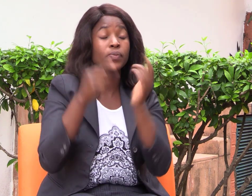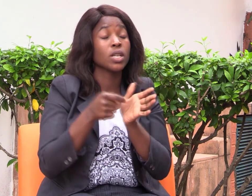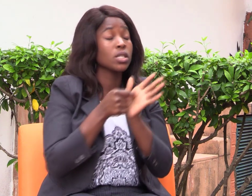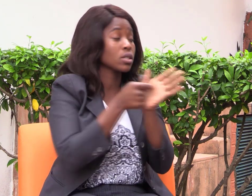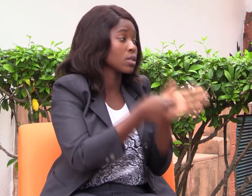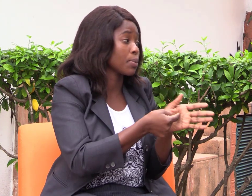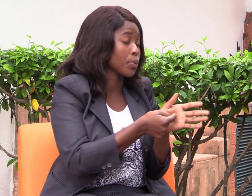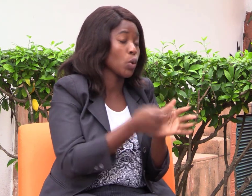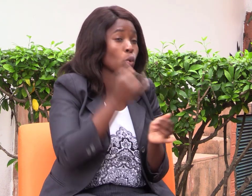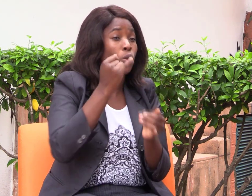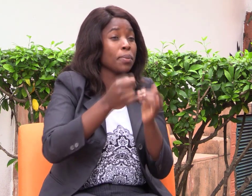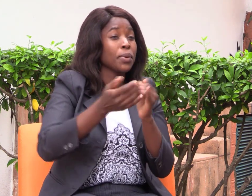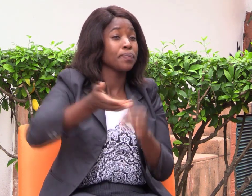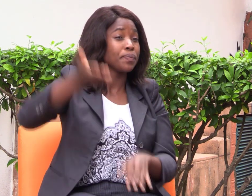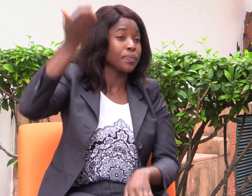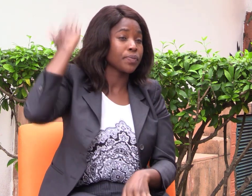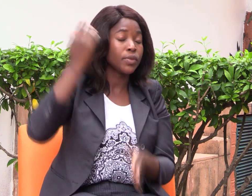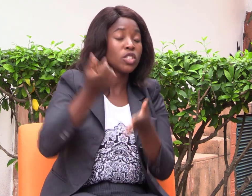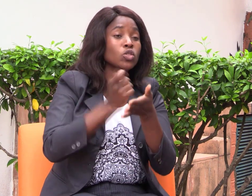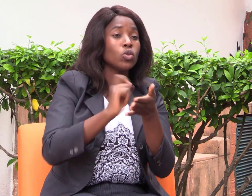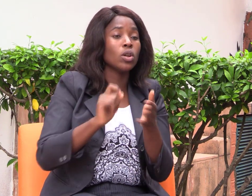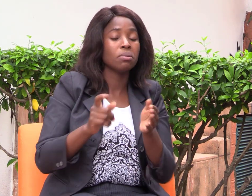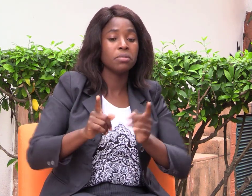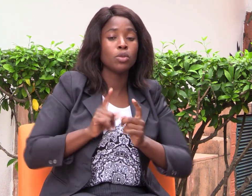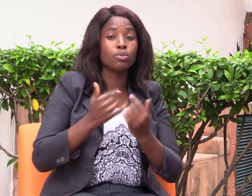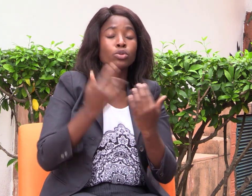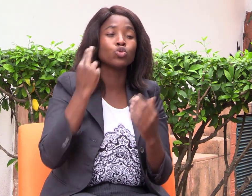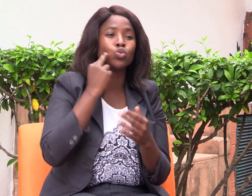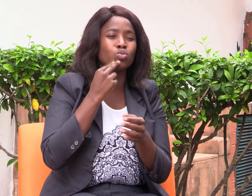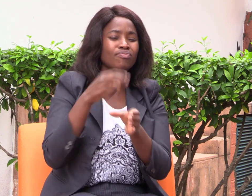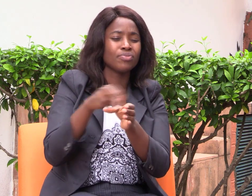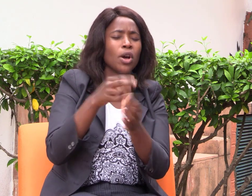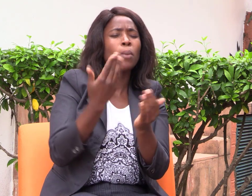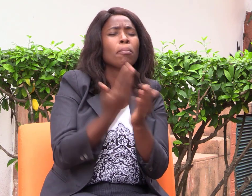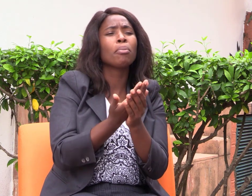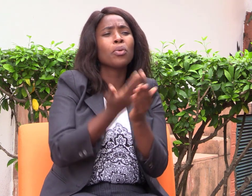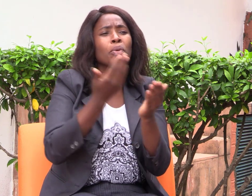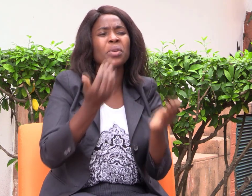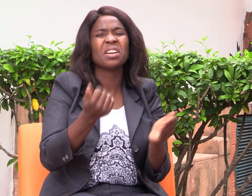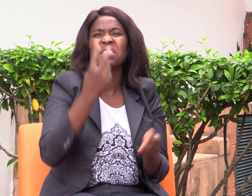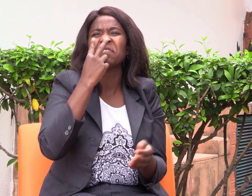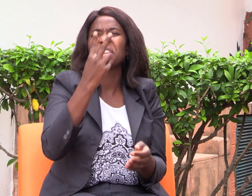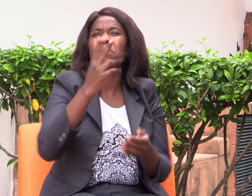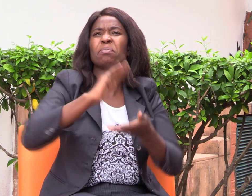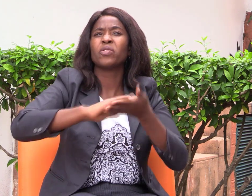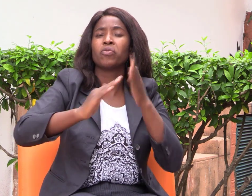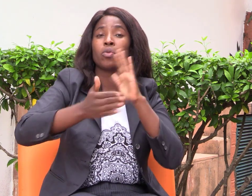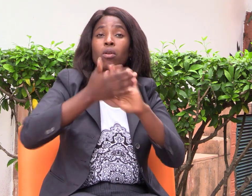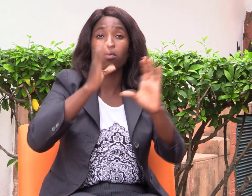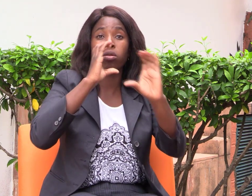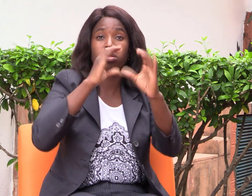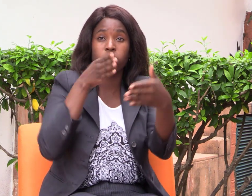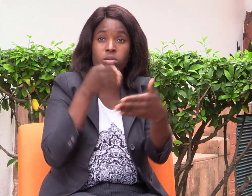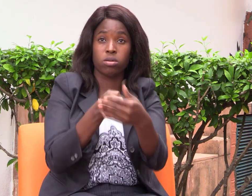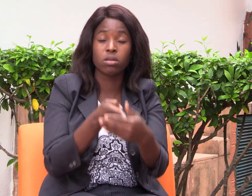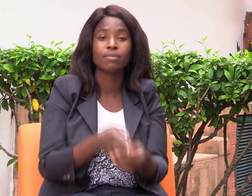pessoas com deficiência. Por exemplo, temos muitas meninas surdas a desistirem